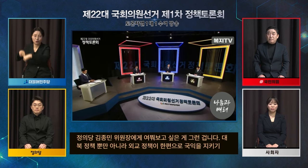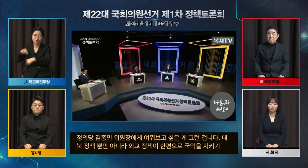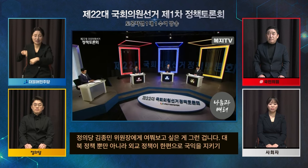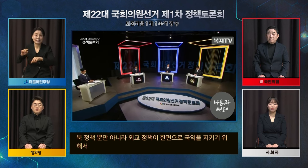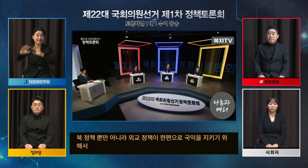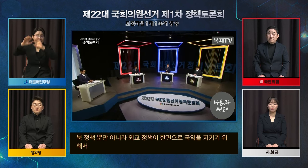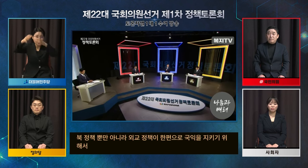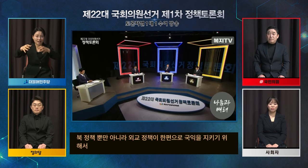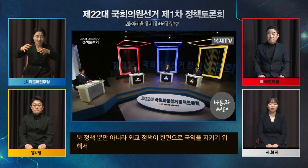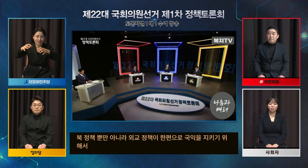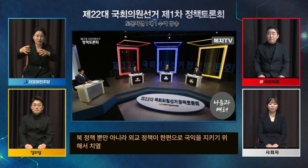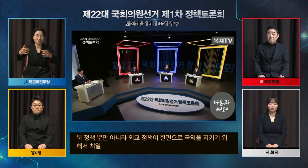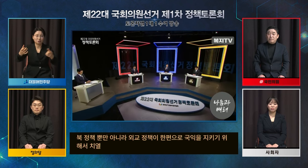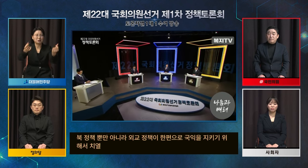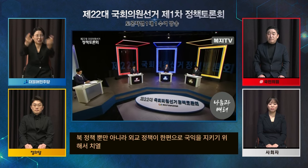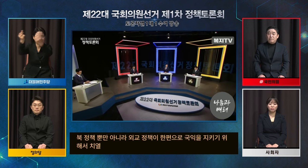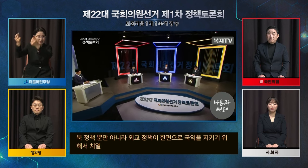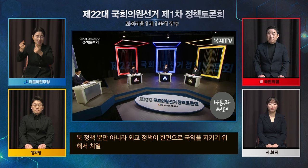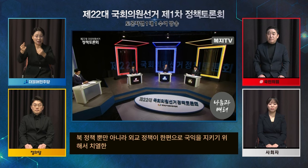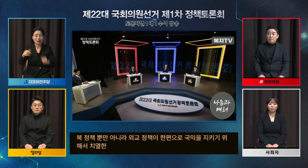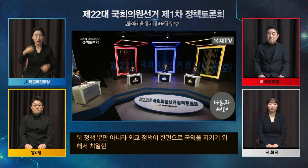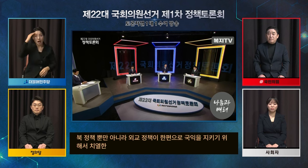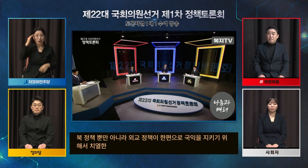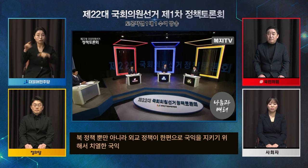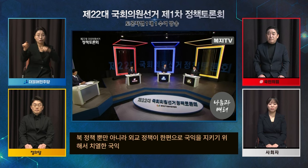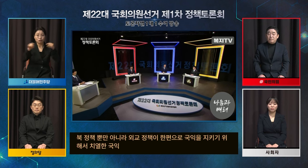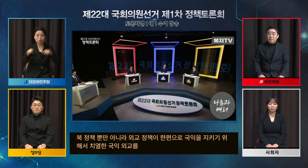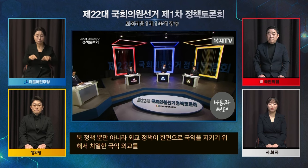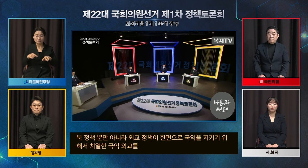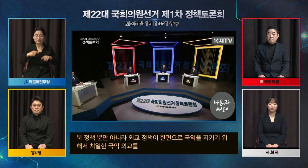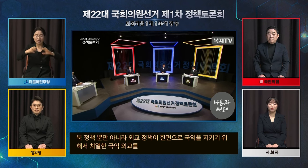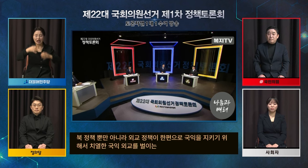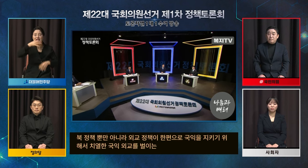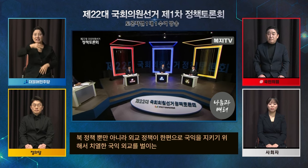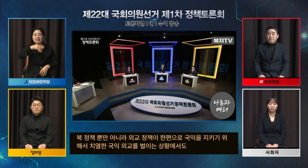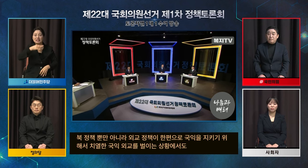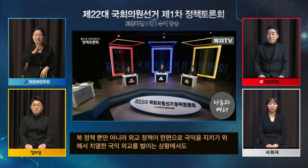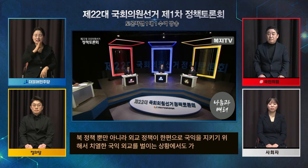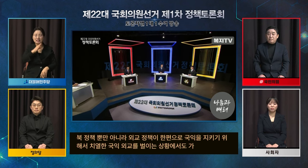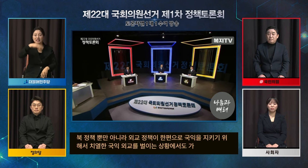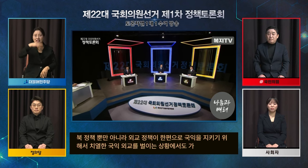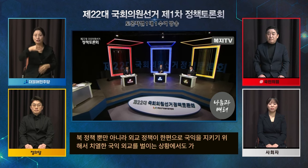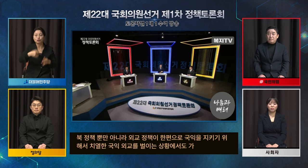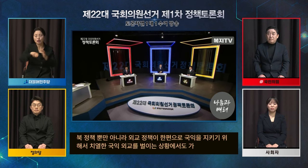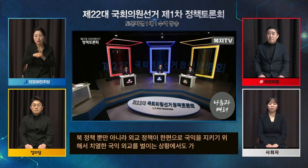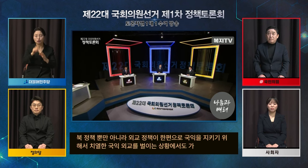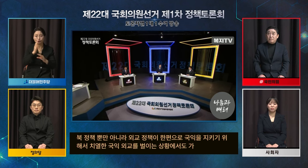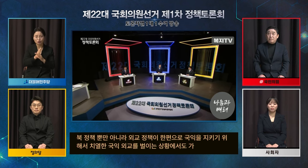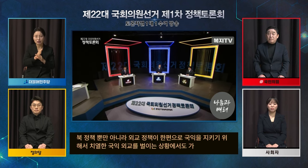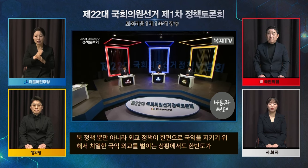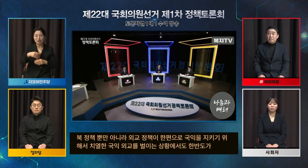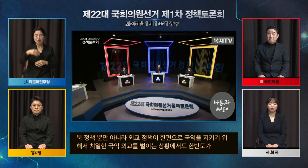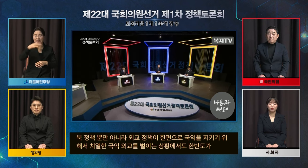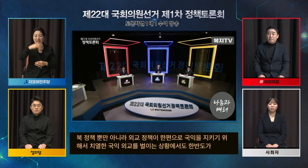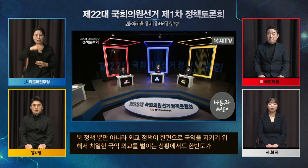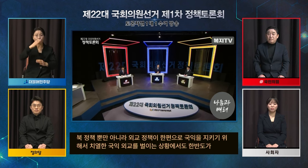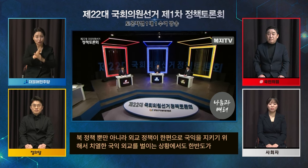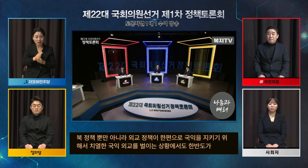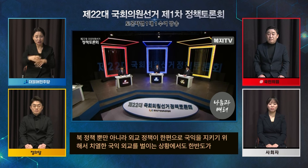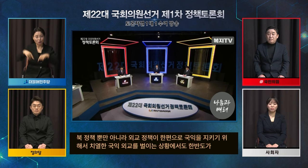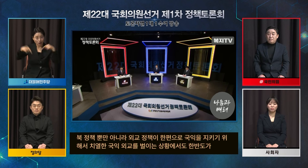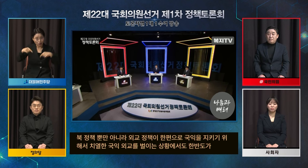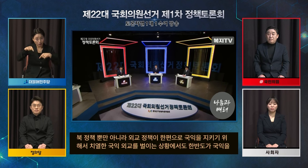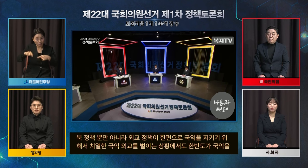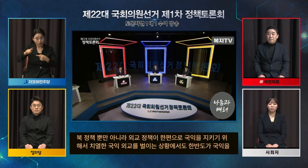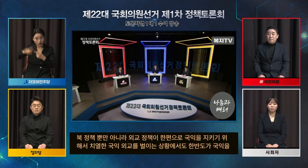한반도가 그런 실익, 국익을 중심으로 외교를 하는 것에 대해 동의하시는지 저는